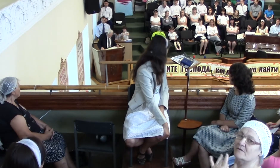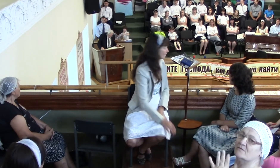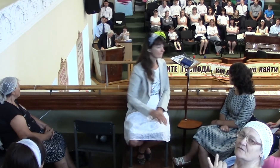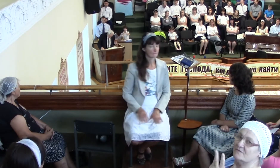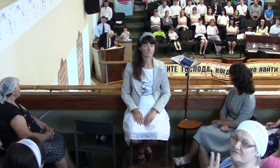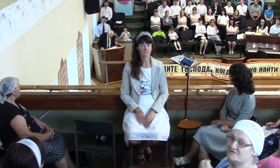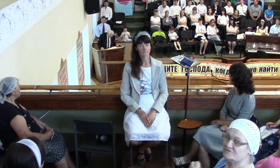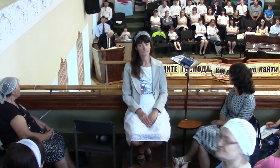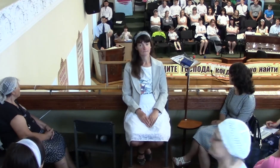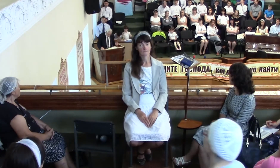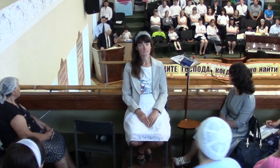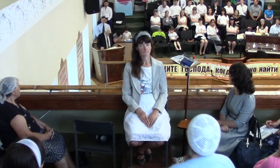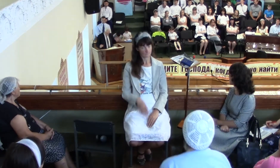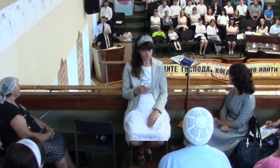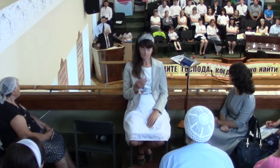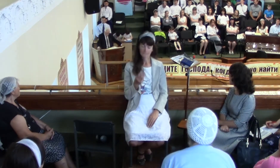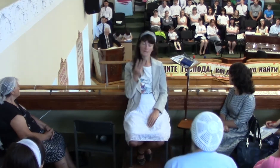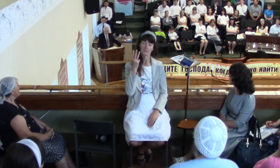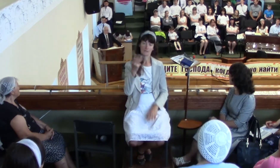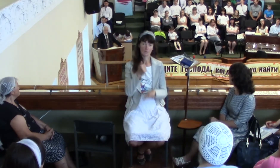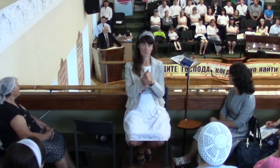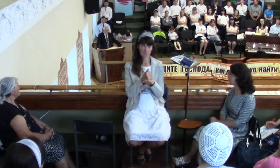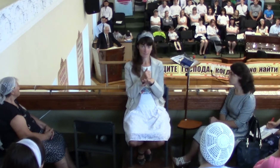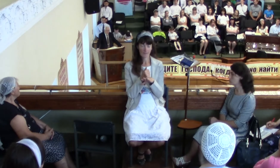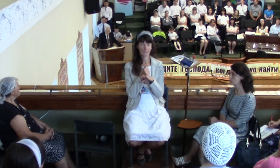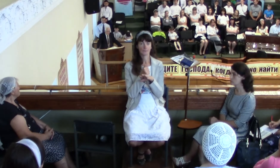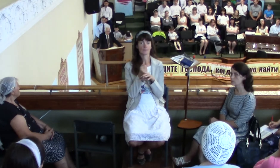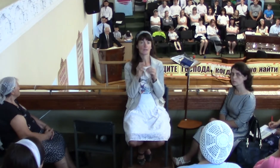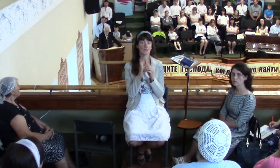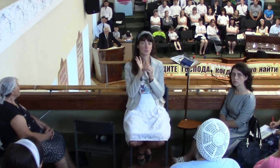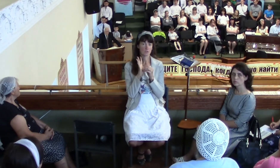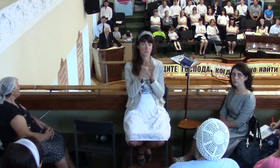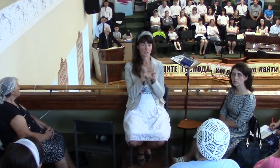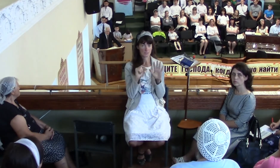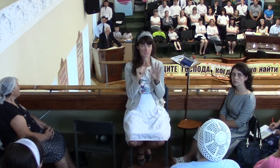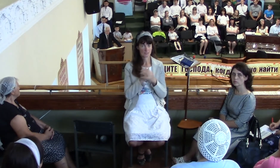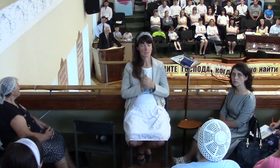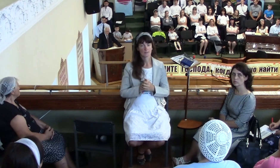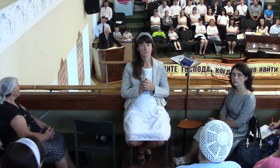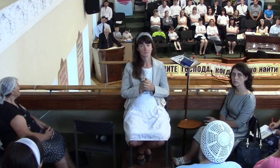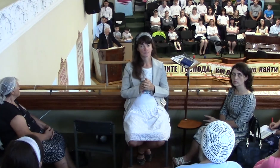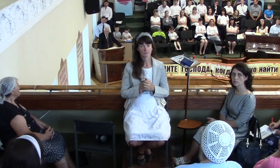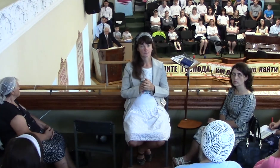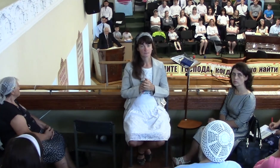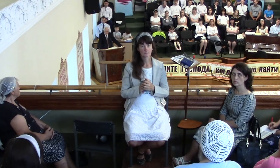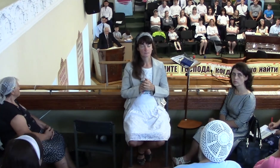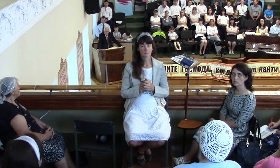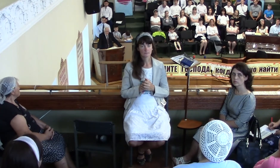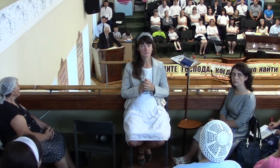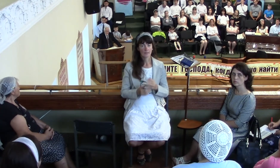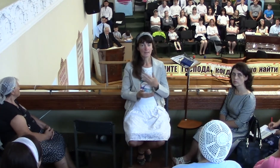Извини, 3 глава, 14 стих. Я сказал, там же. Это 3 глава, 14